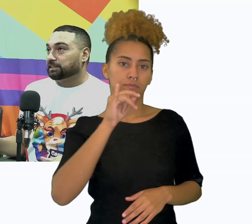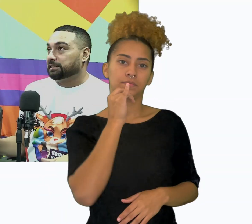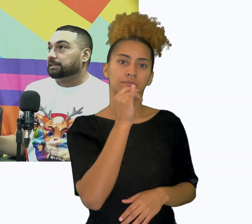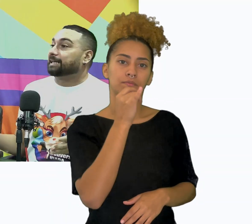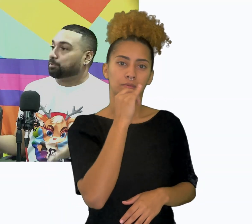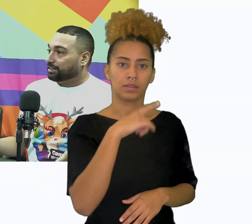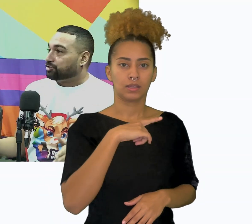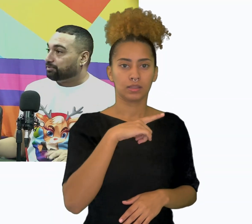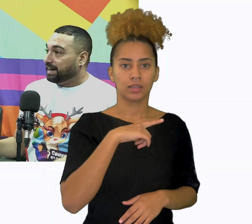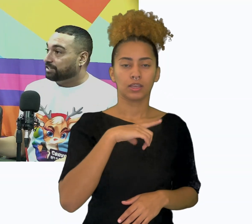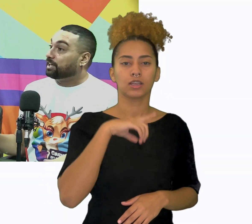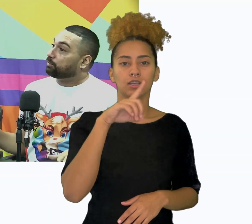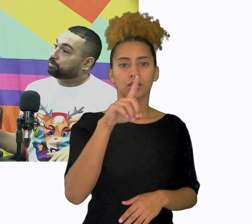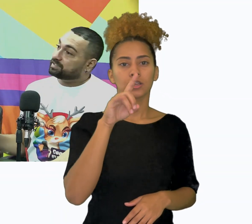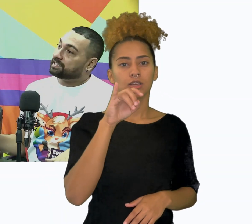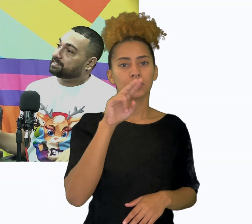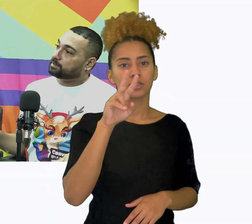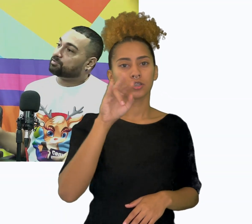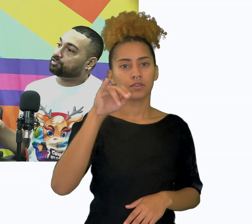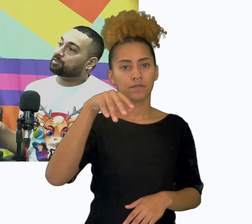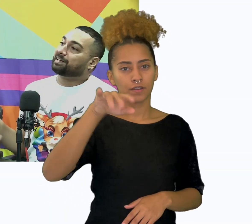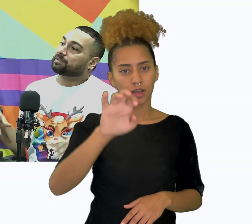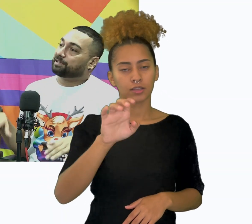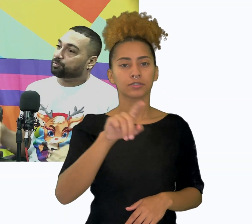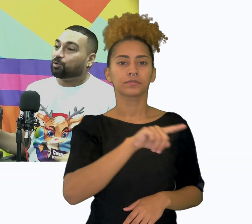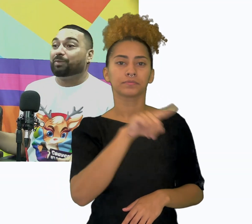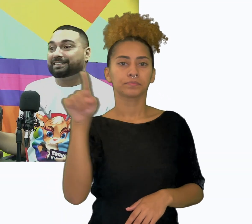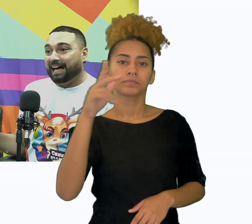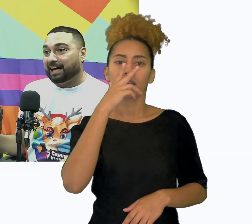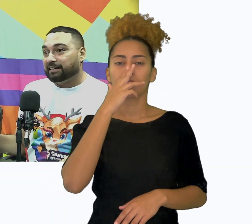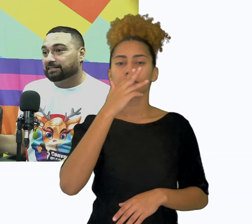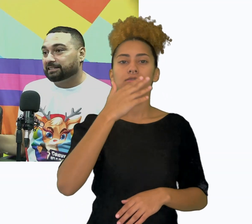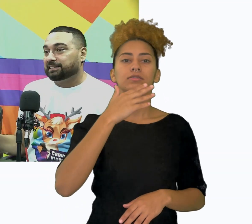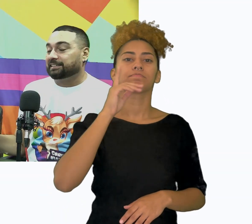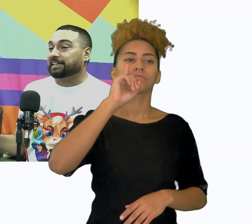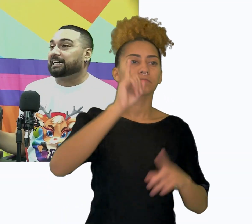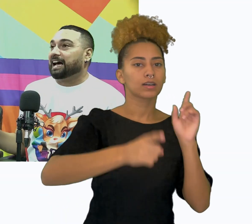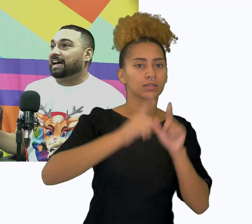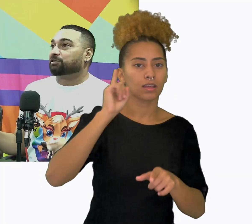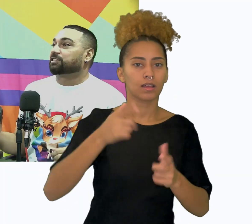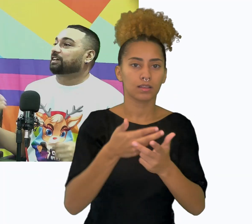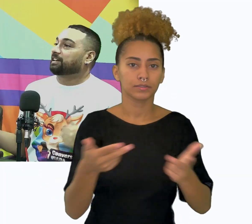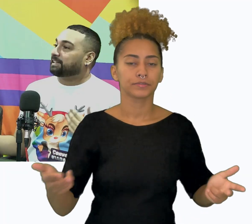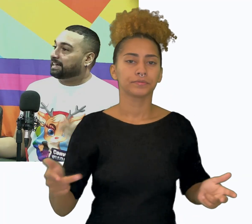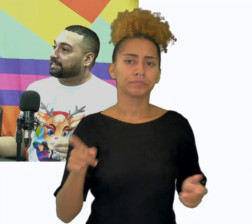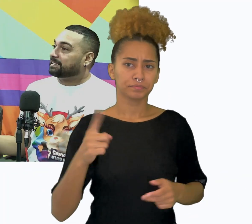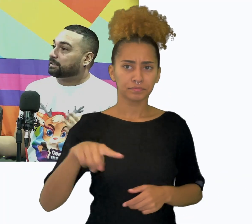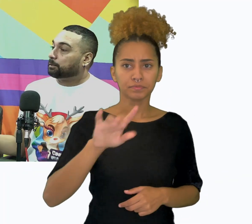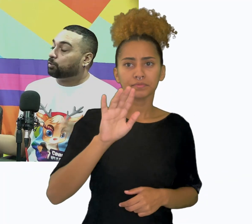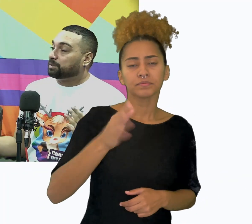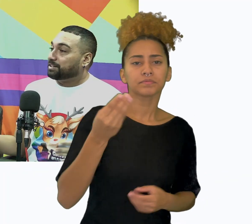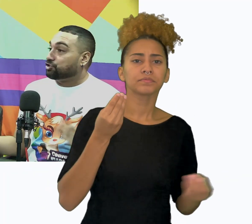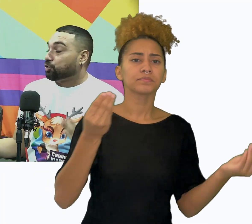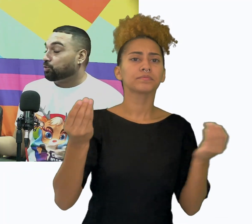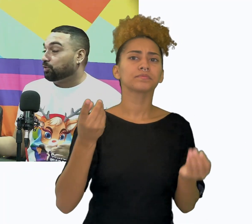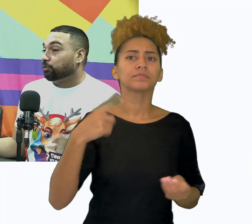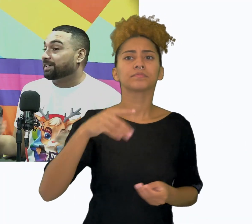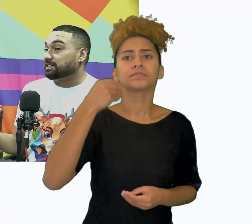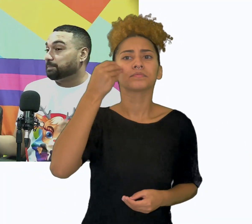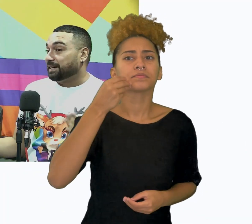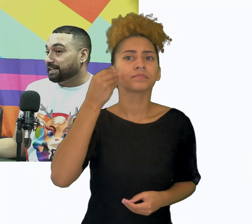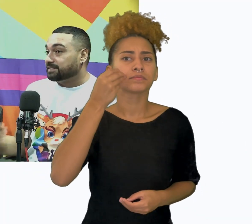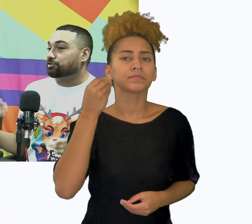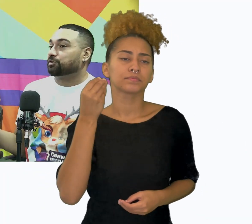tinha na Boate Divine, eram vocês as pessoas chamadas pra, tipo, comandar, né? Aí você já tem essa... Conta pra gente como foi